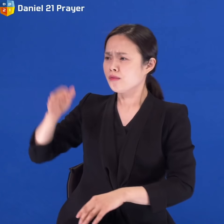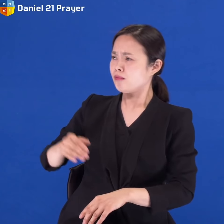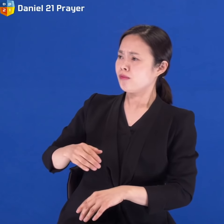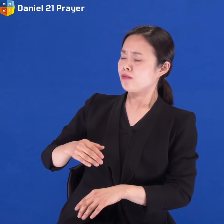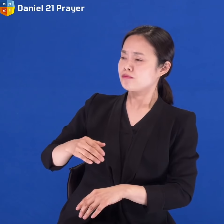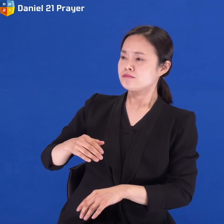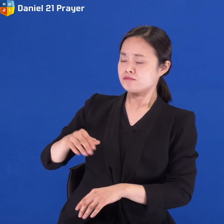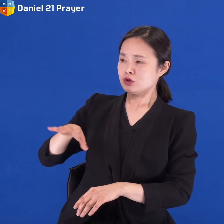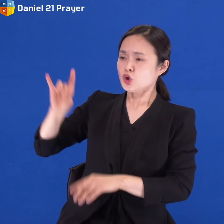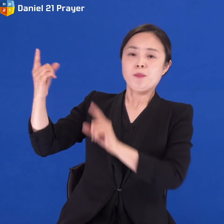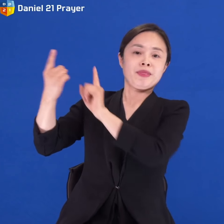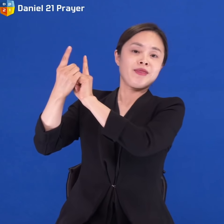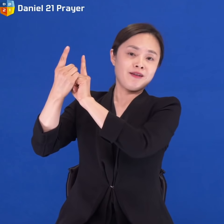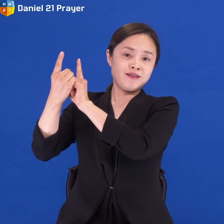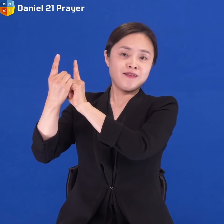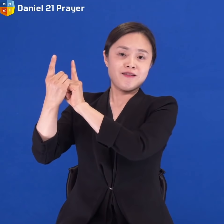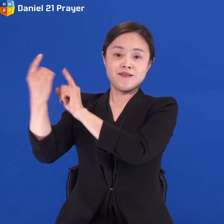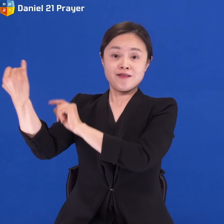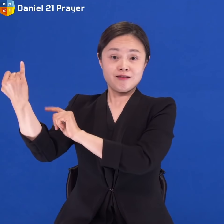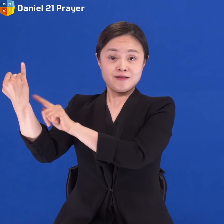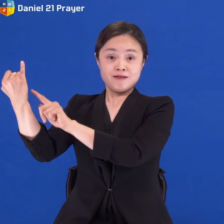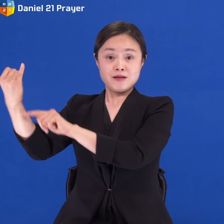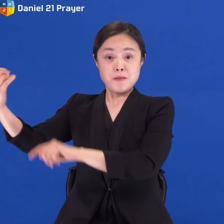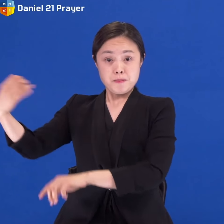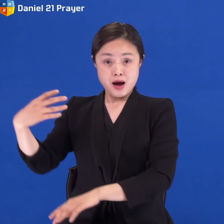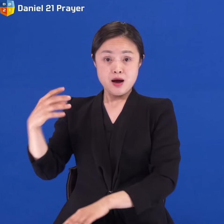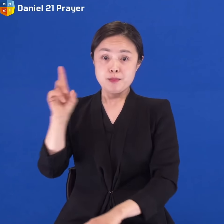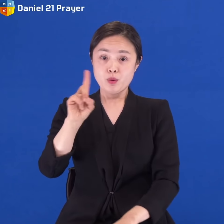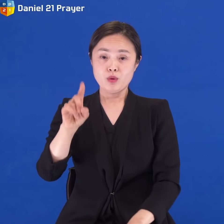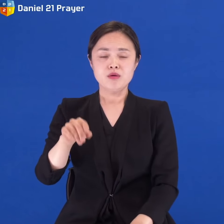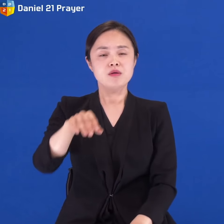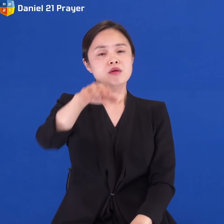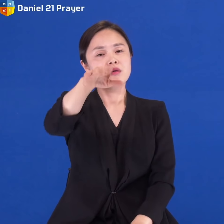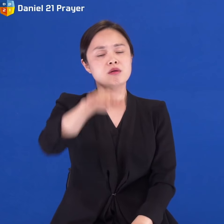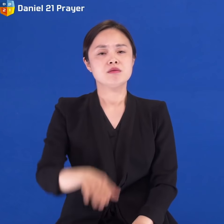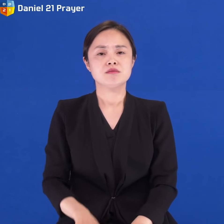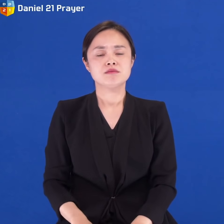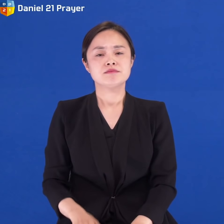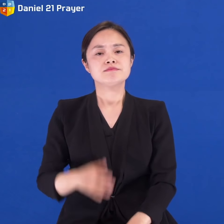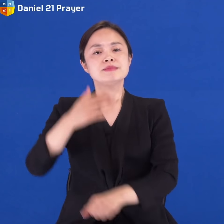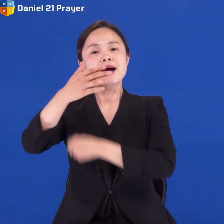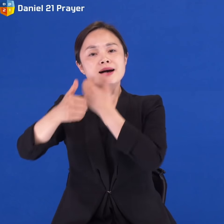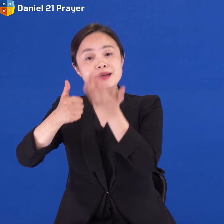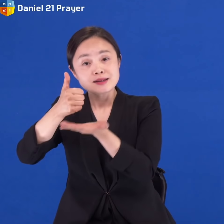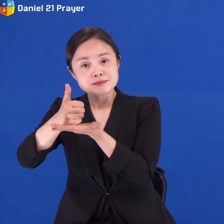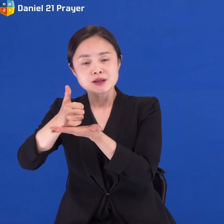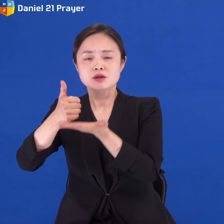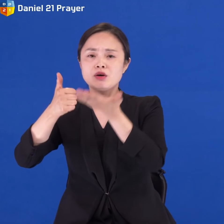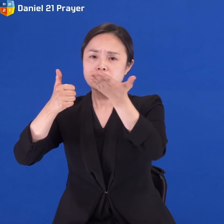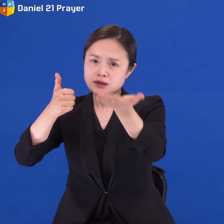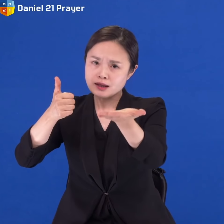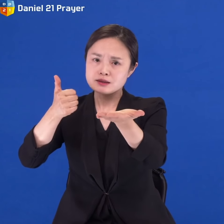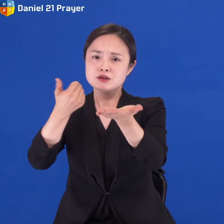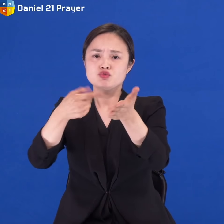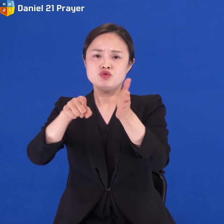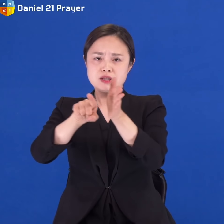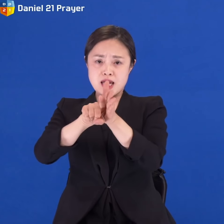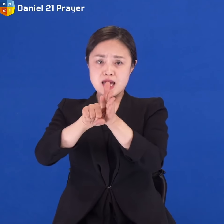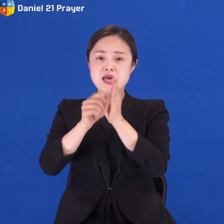저를 보더니 하나님께서 선생님을 위해서 기도를